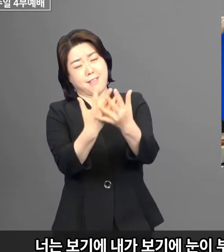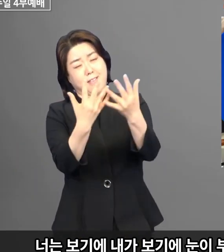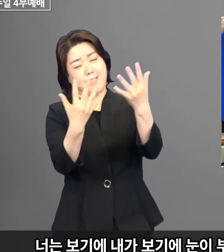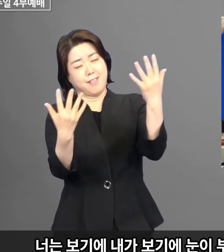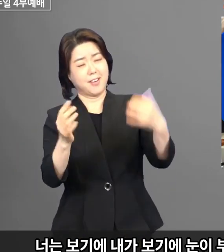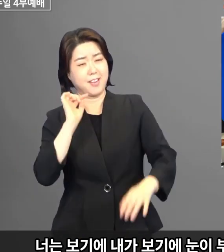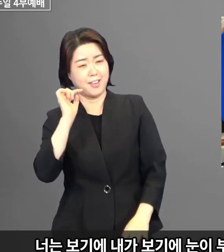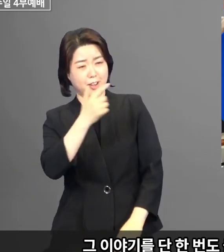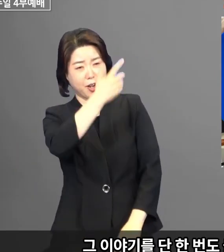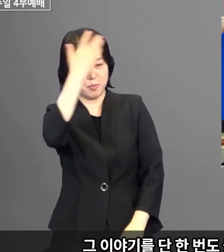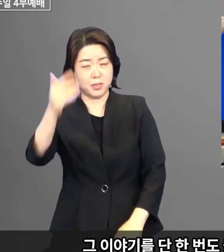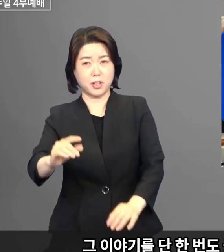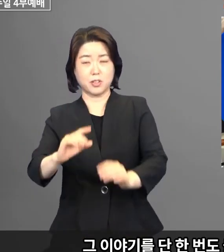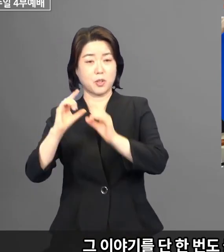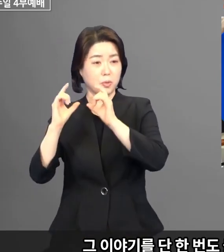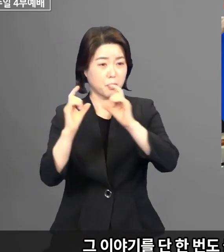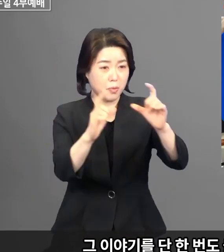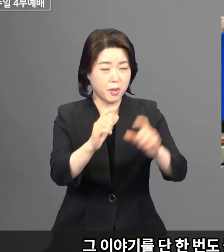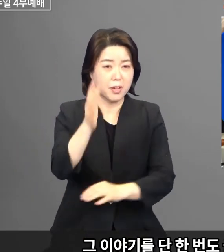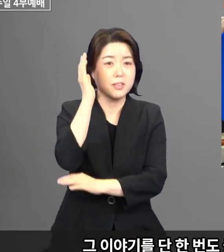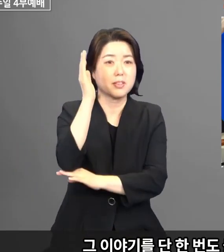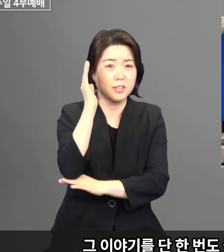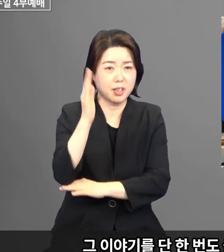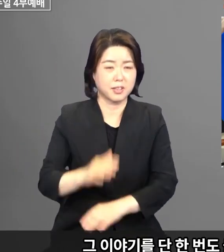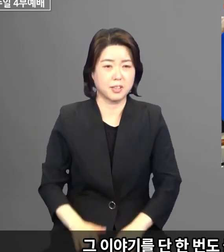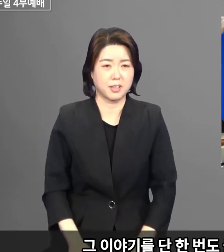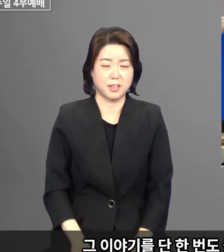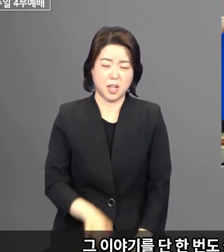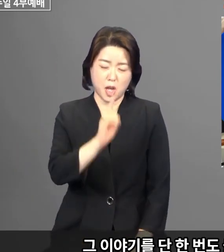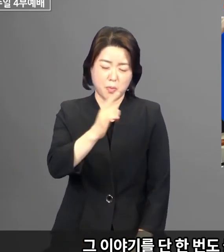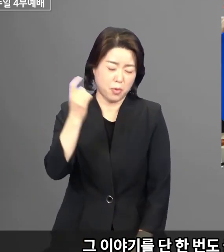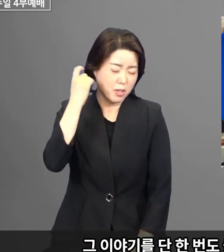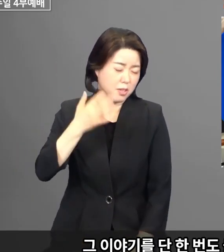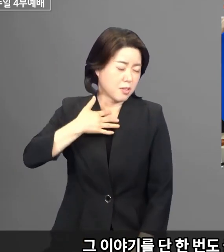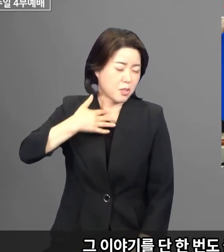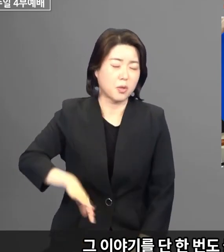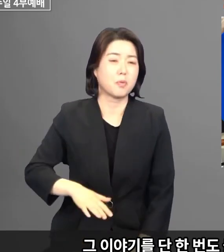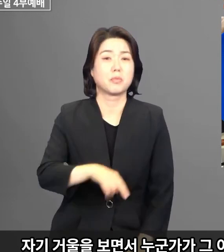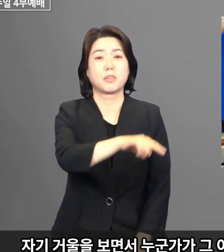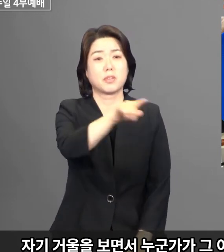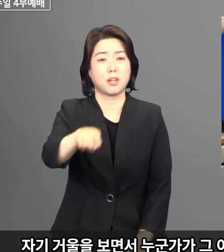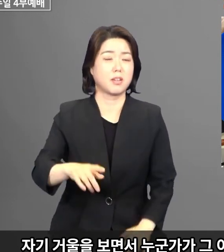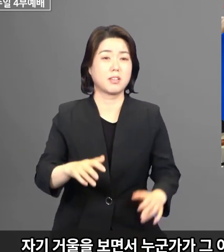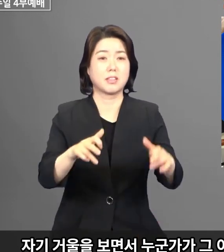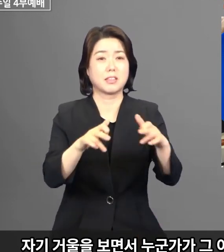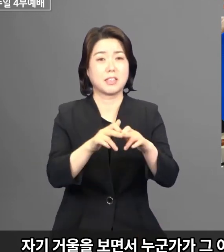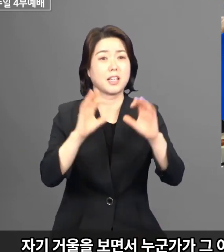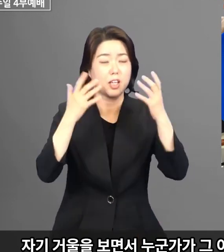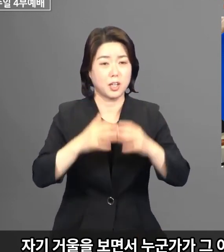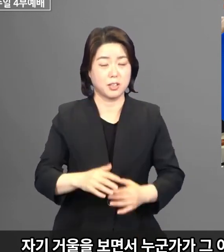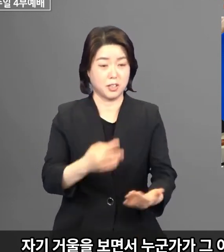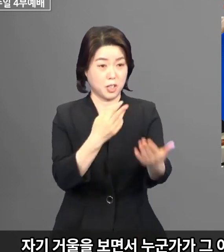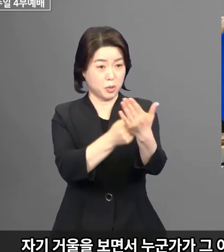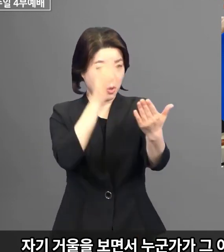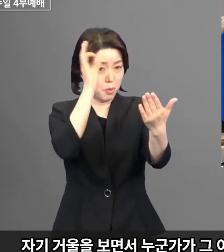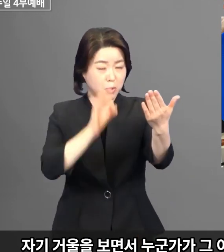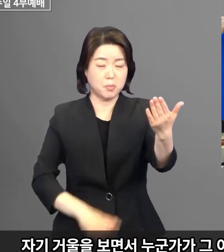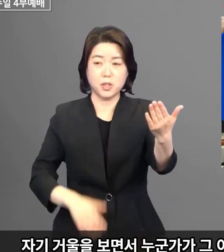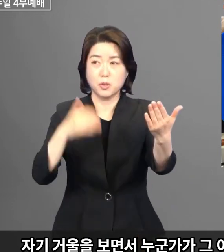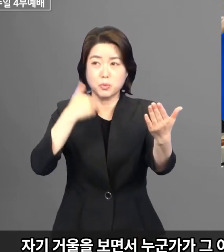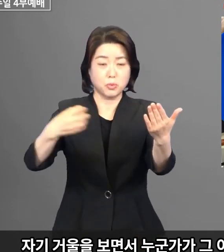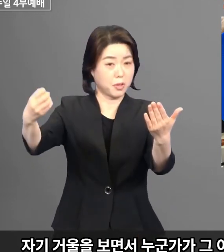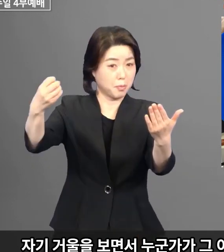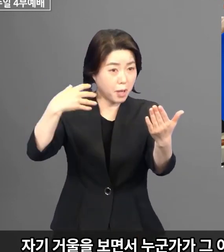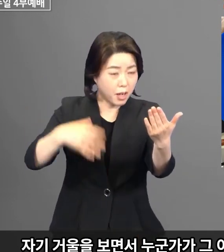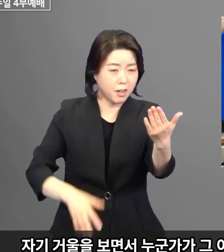아름답다라고 선언하시는 그 이야기를 단 한 번도 들어본 적이 없는 겁니다. 자기 거울을 보면서 누군가가 그 이야기를